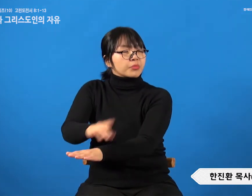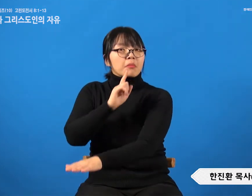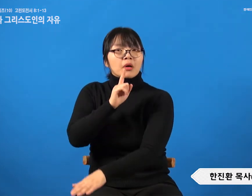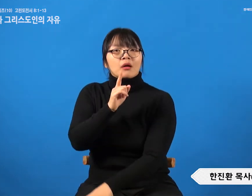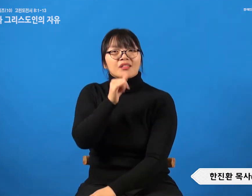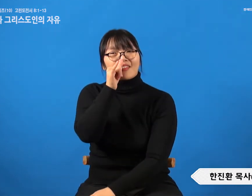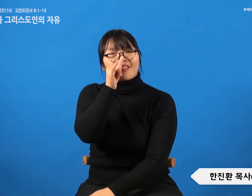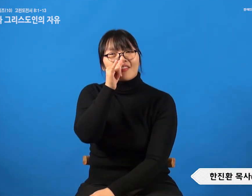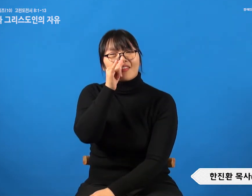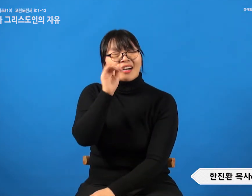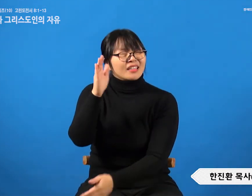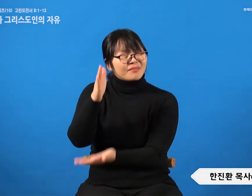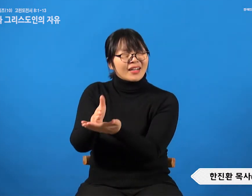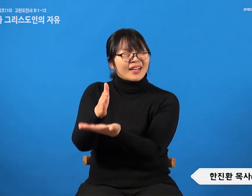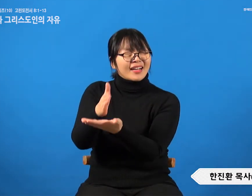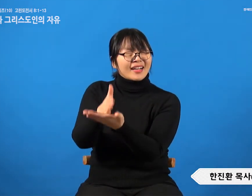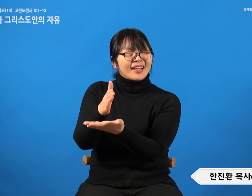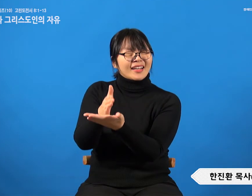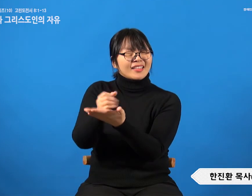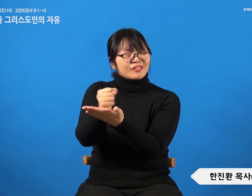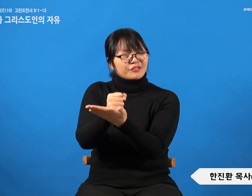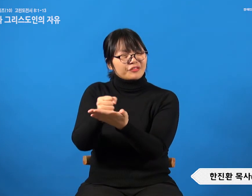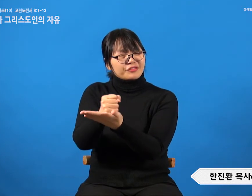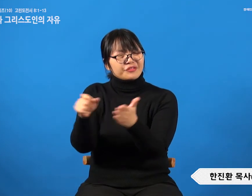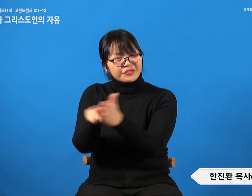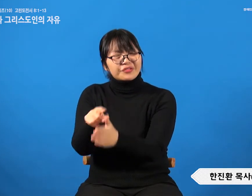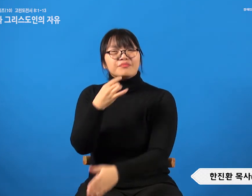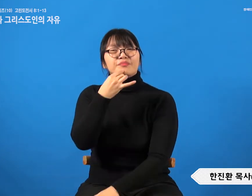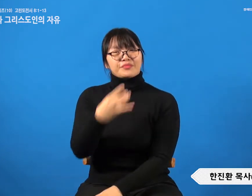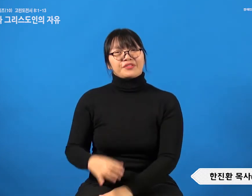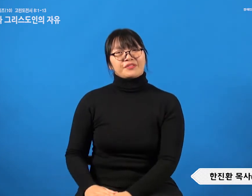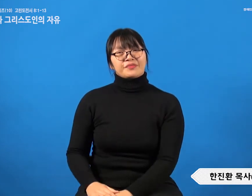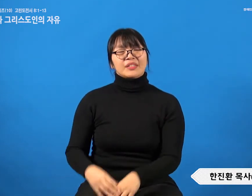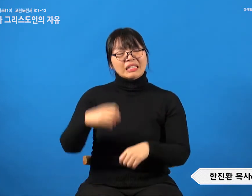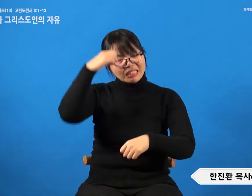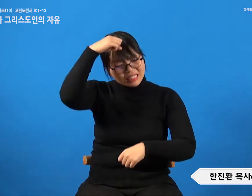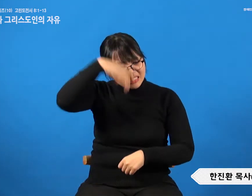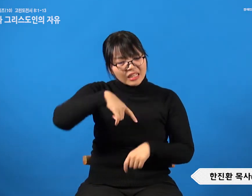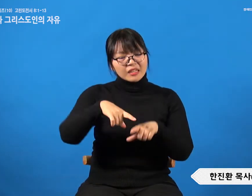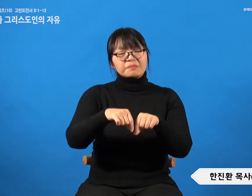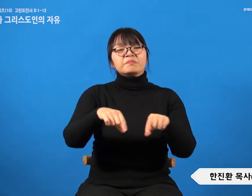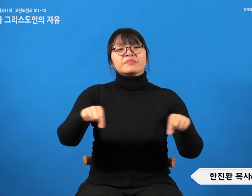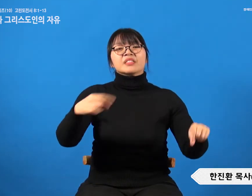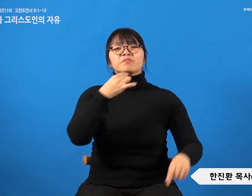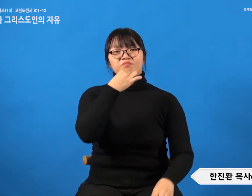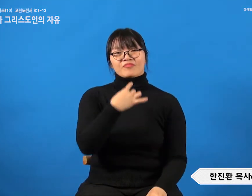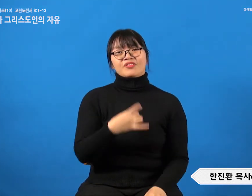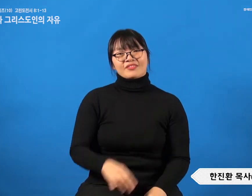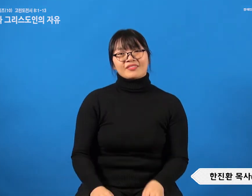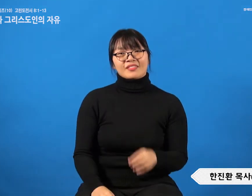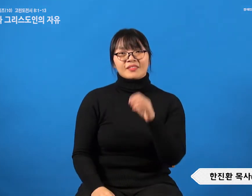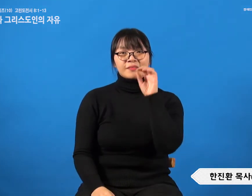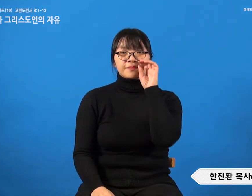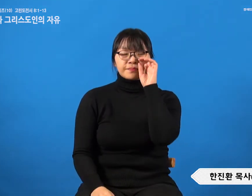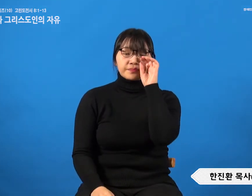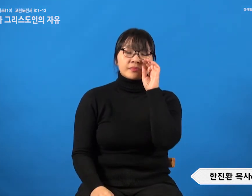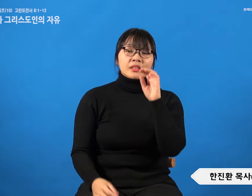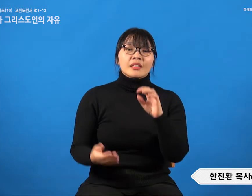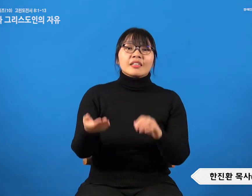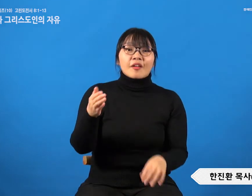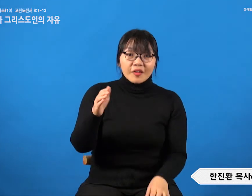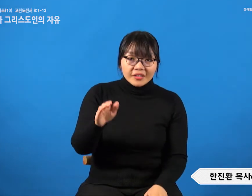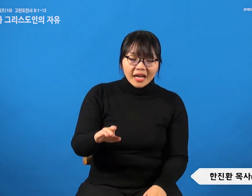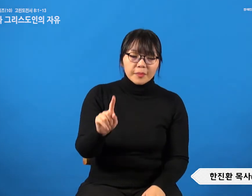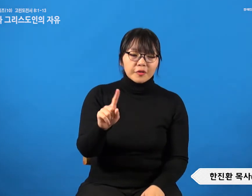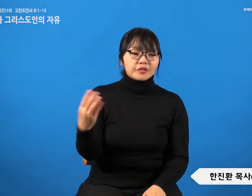음식이니까 그냥 먹으면 되는 것이죠. 그런데 너도 나도 달려들어서 막 먹고 흘리고 하는 것은 별로 보기에도 안